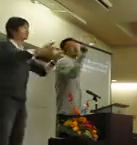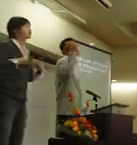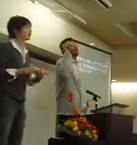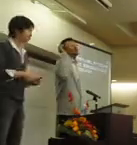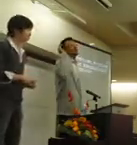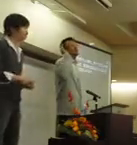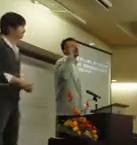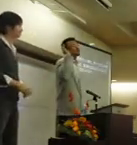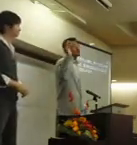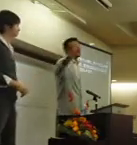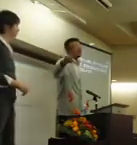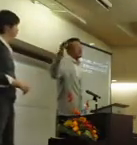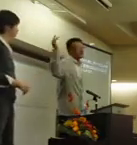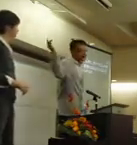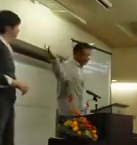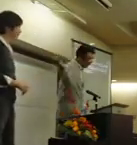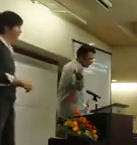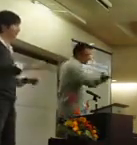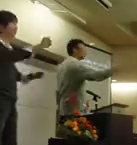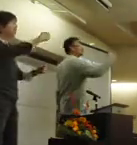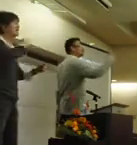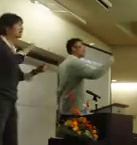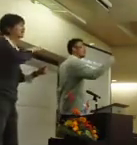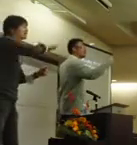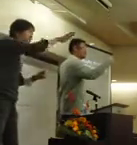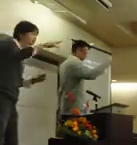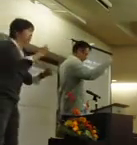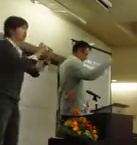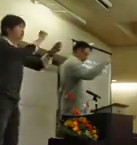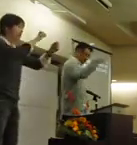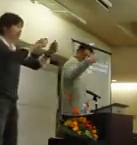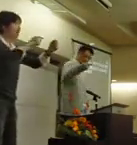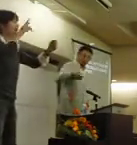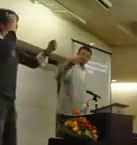私たちはもうすでに駆られたものですよ、